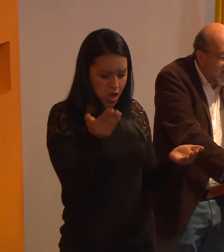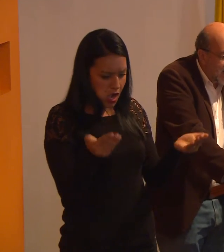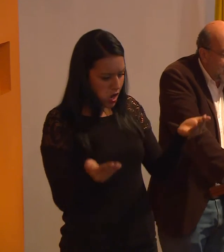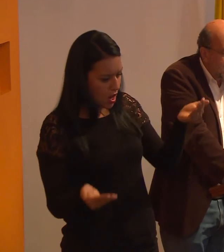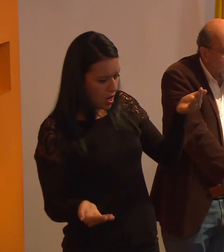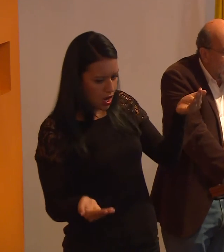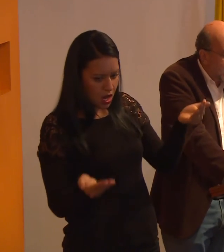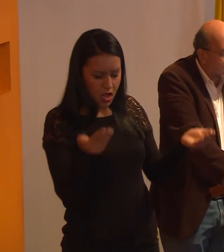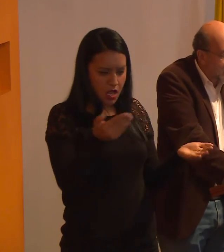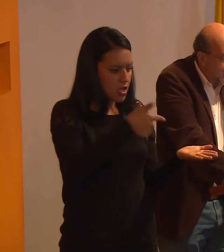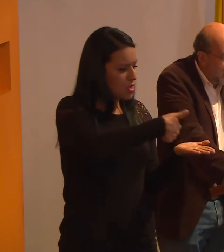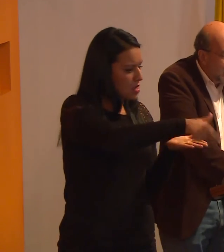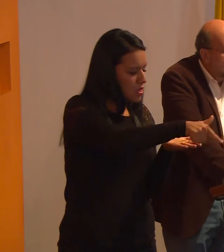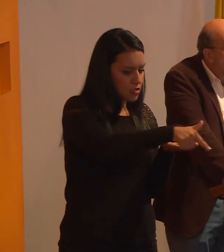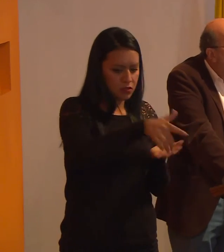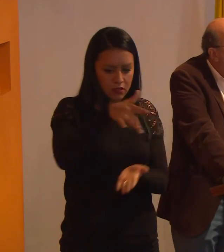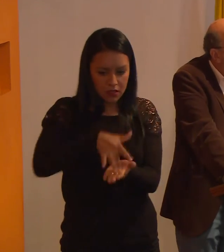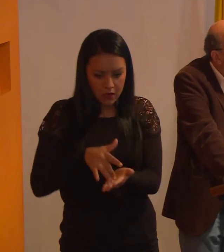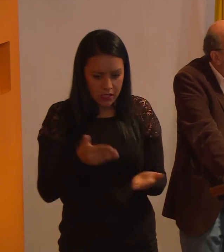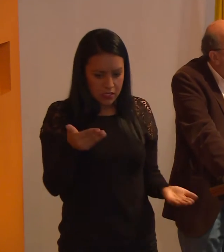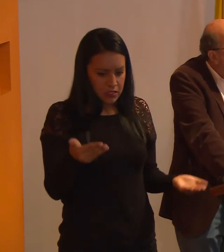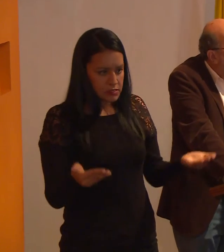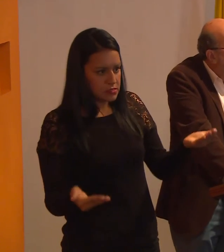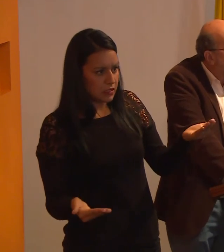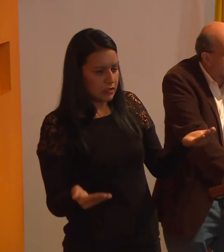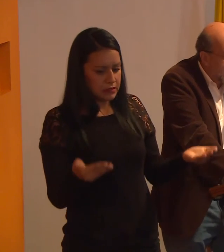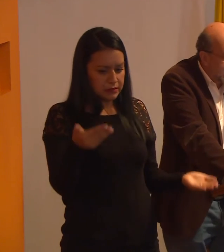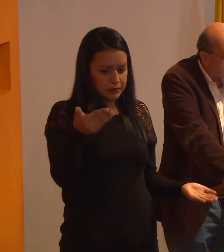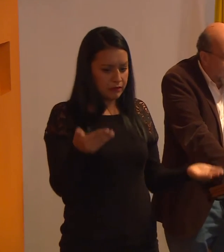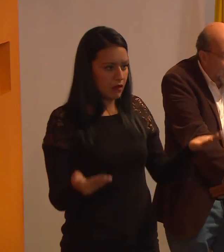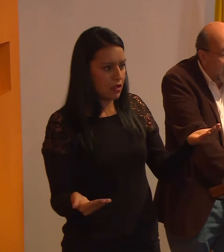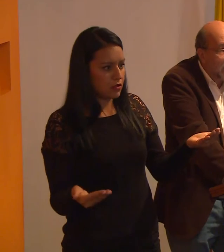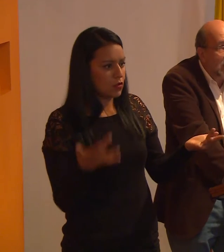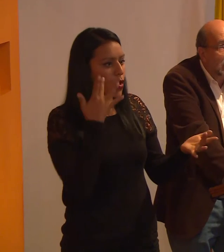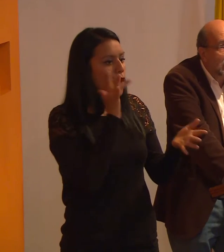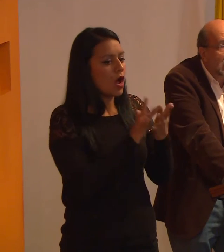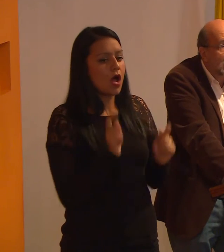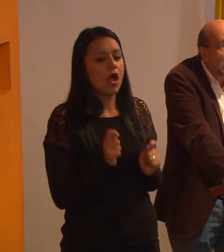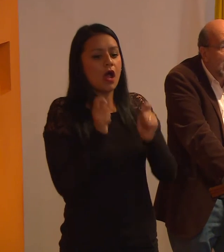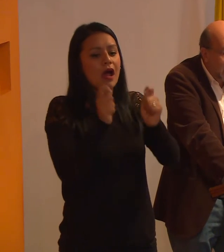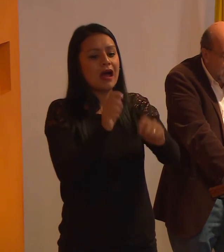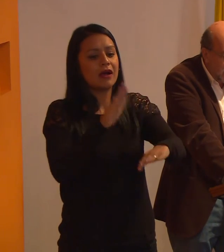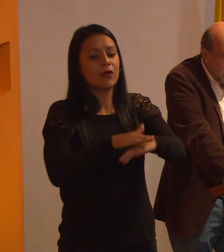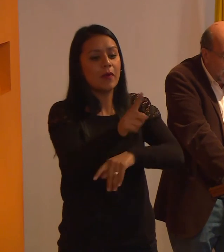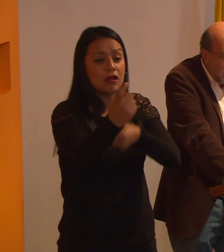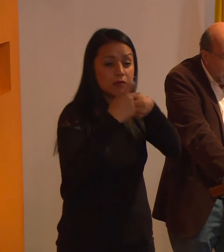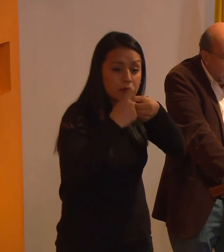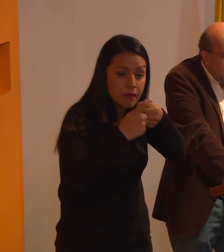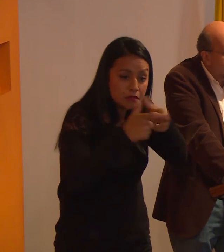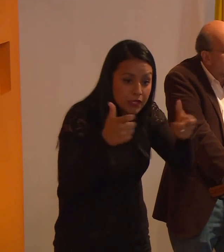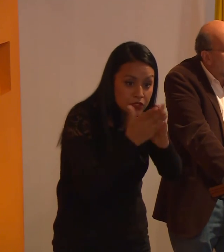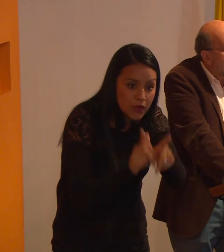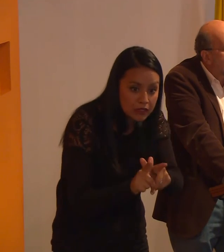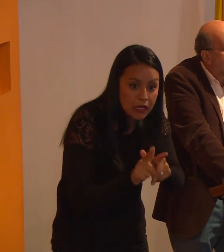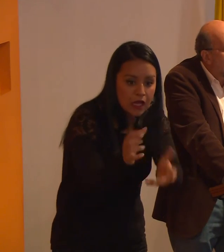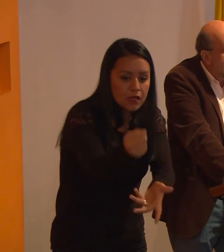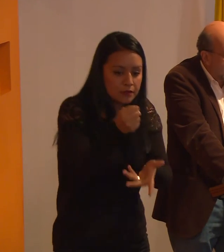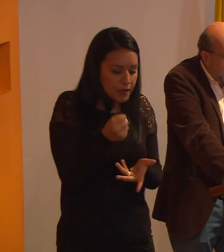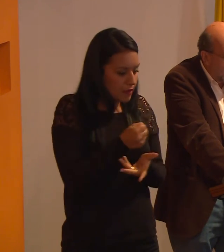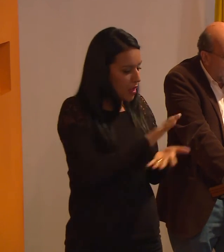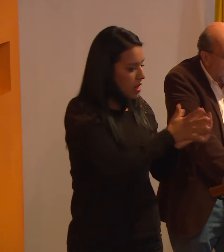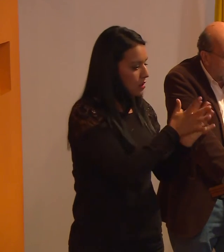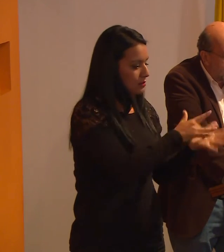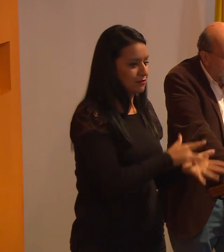entre ingresos y gastos no puede cargarse a la matrícula de nuestros estudiantes, nos